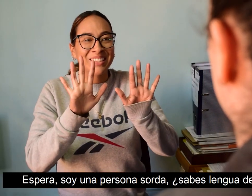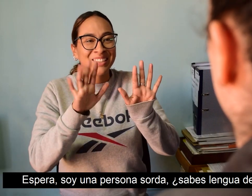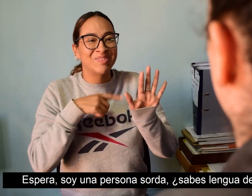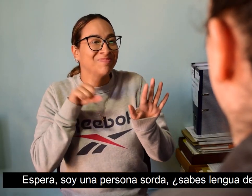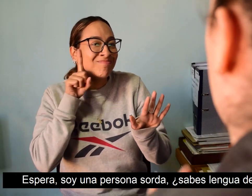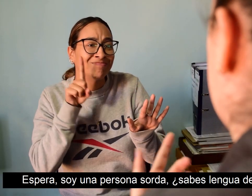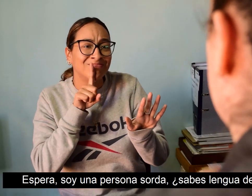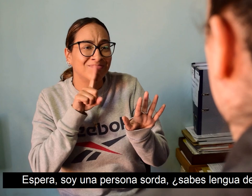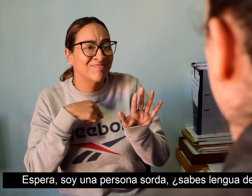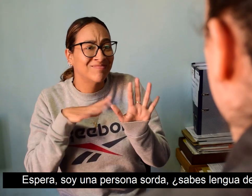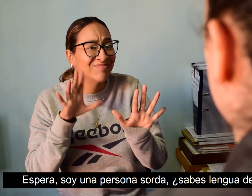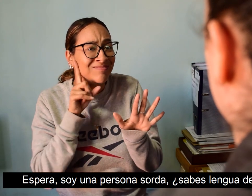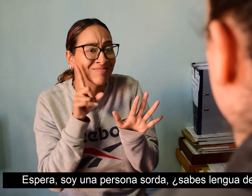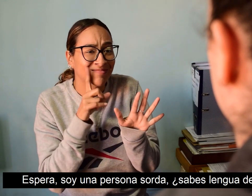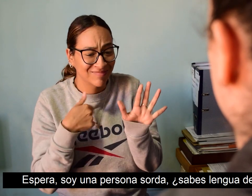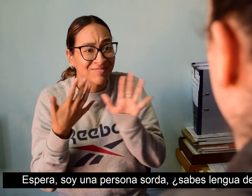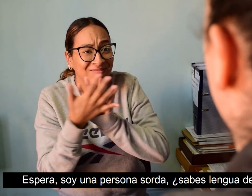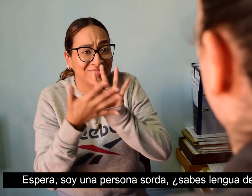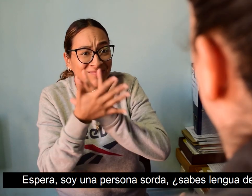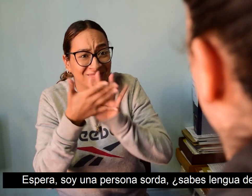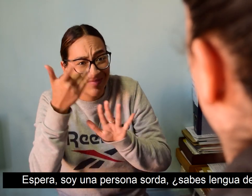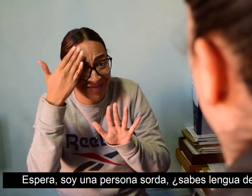Espera, soy una persona sorda. ¿Sabes lengua de señas?